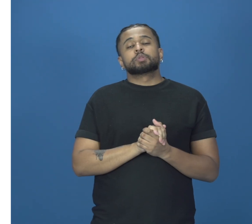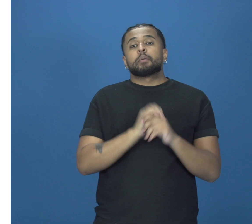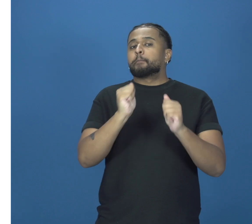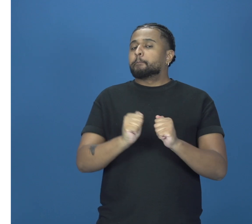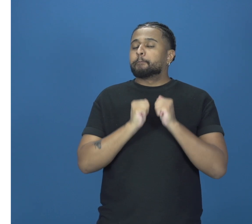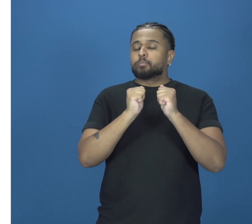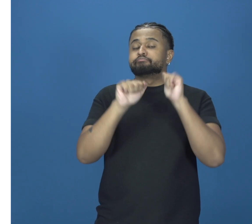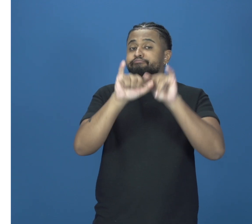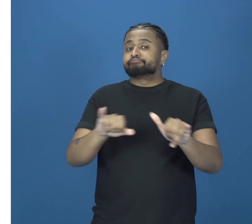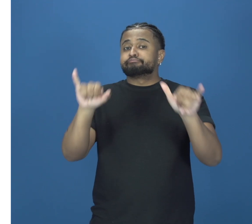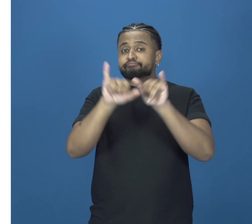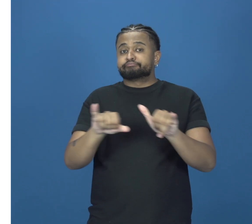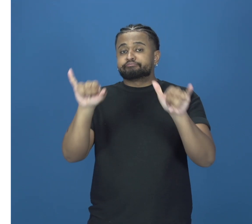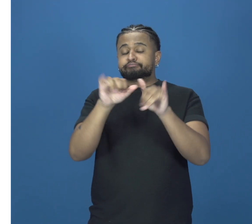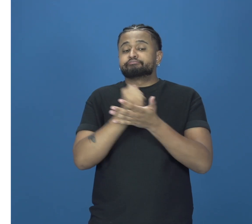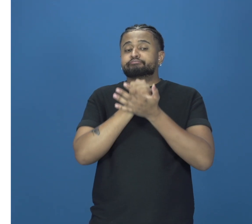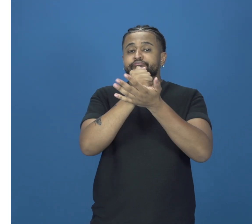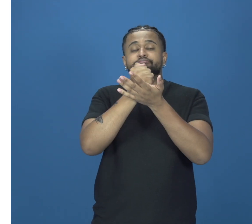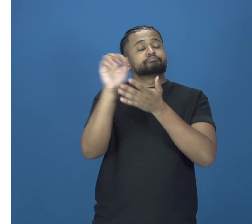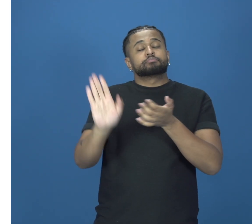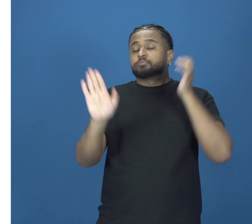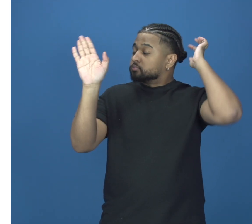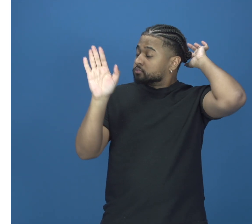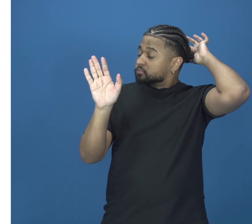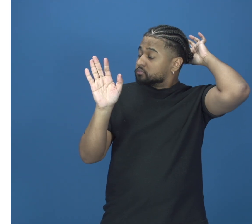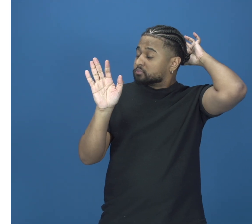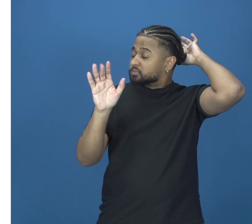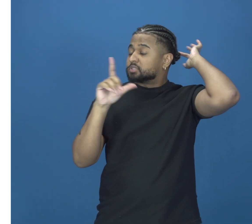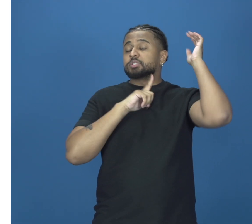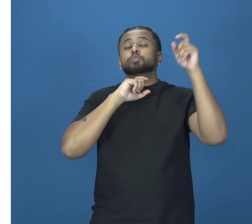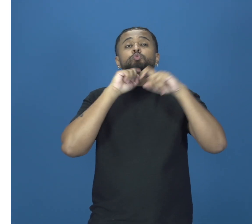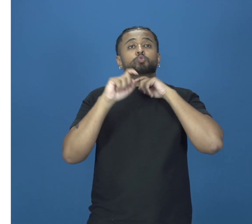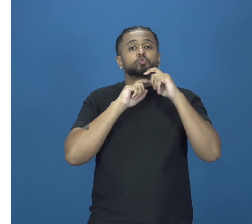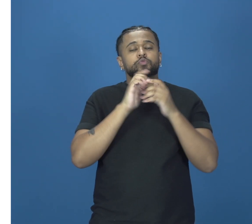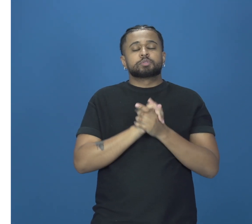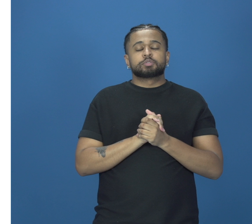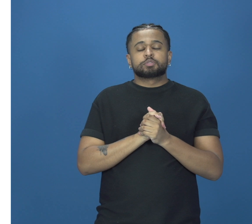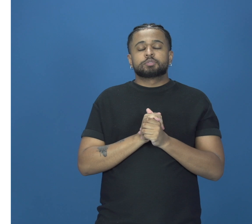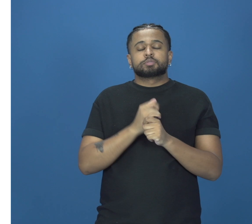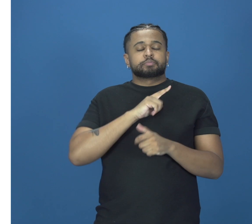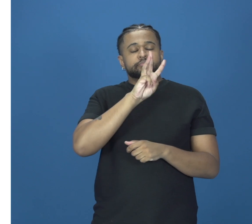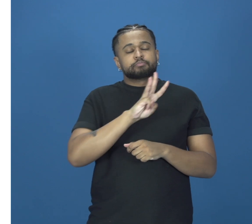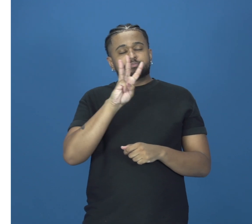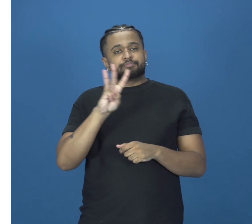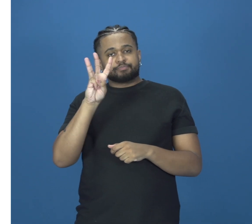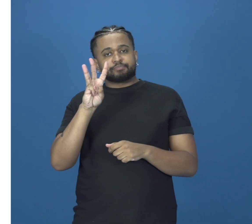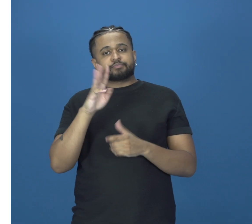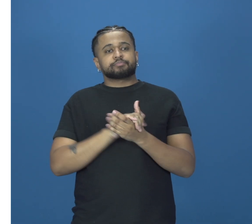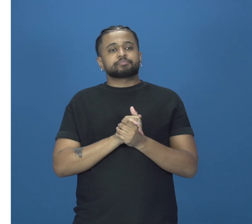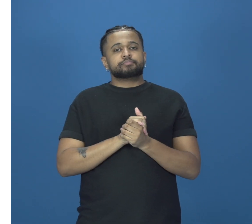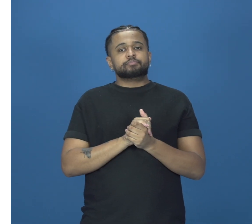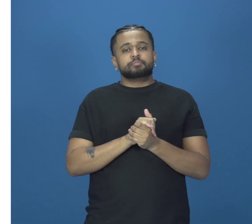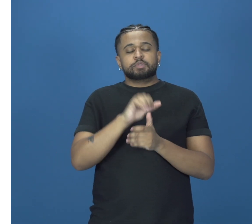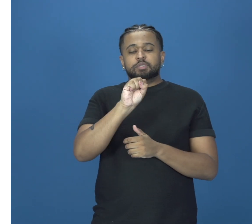PROGRADE, poderá prestar informações e auxiliar os candidatos em caso de eventuais dúvidas, por meio do endereço